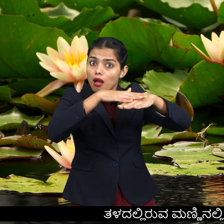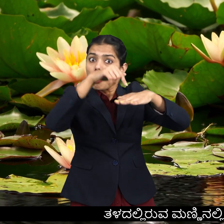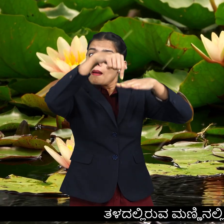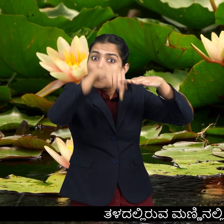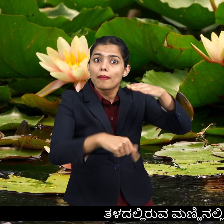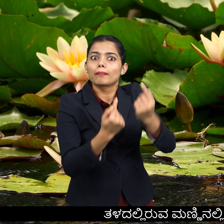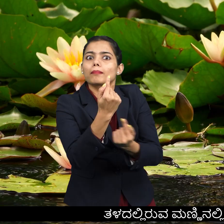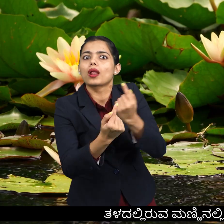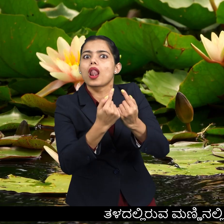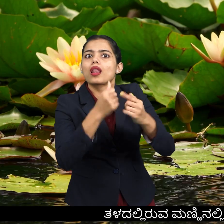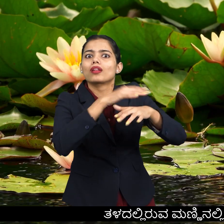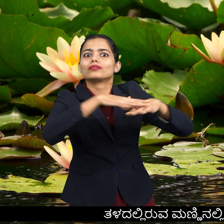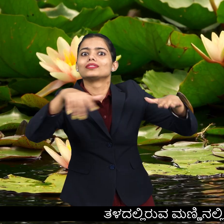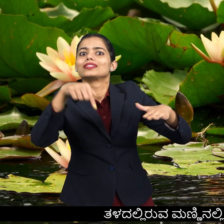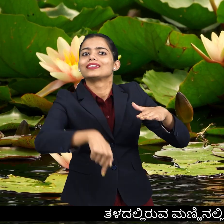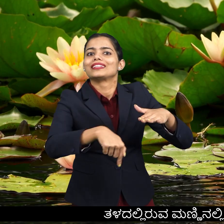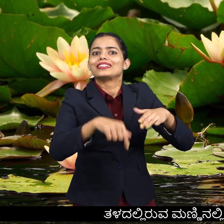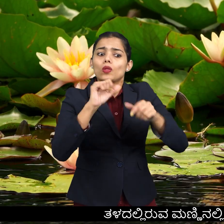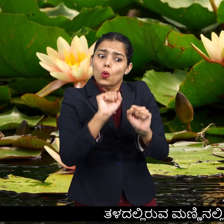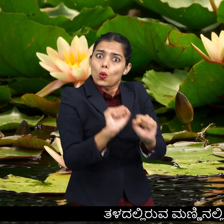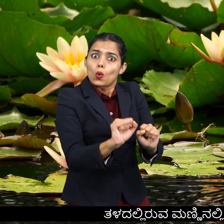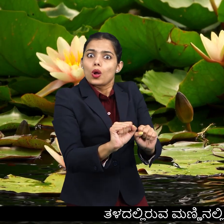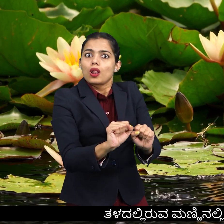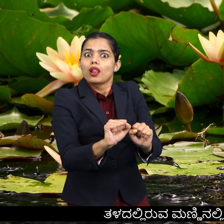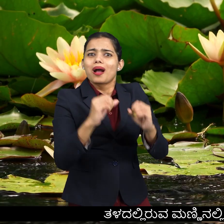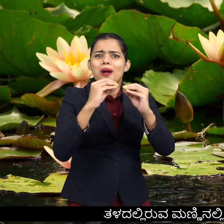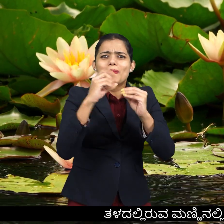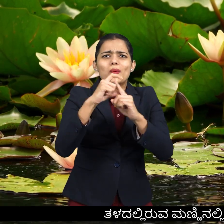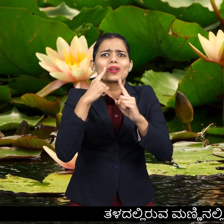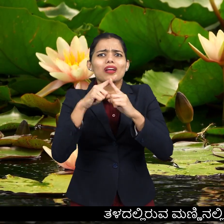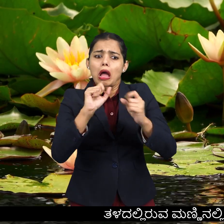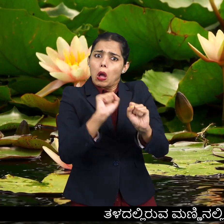ತಳದಲ್ಲಿರುವ ಮಣ್ಣಿನಲ್ಲಿ ದೃಢವಾಗಿ ಬೇರೂರಿರುತ್ತವೆ.